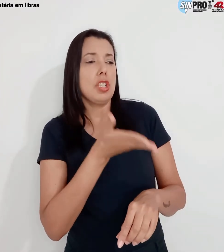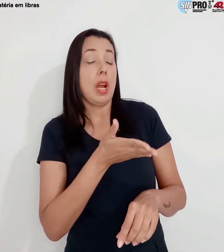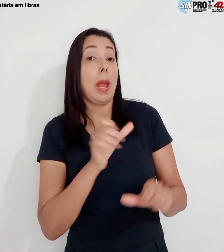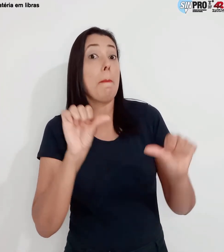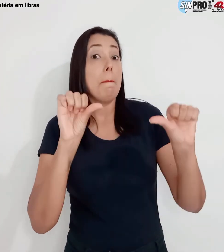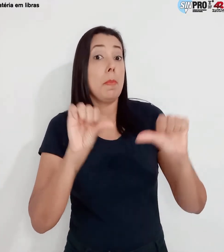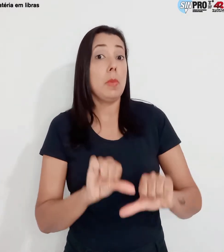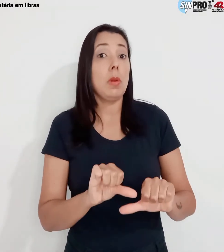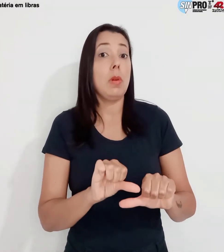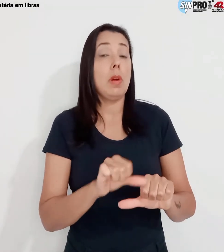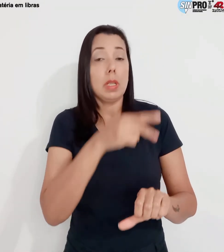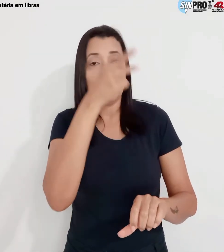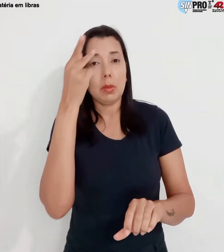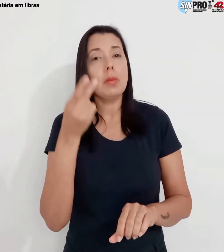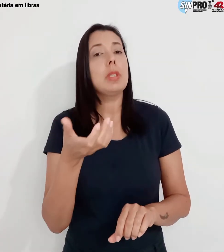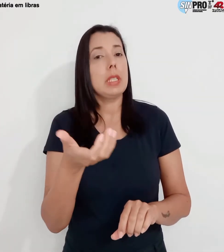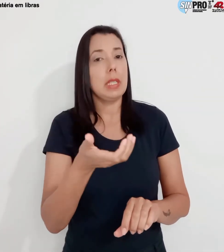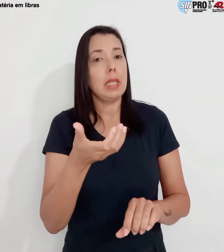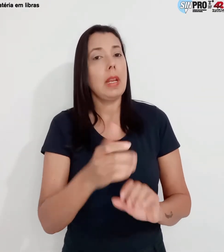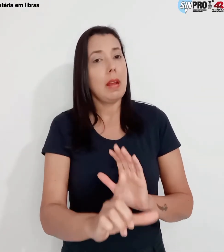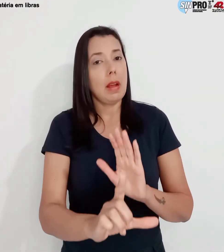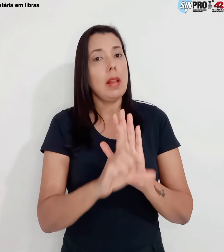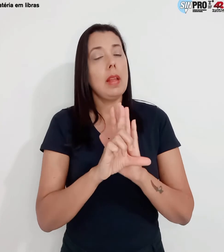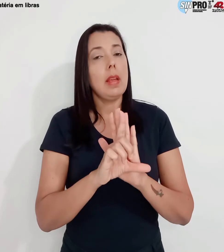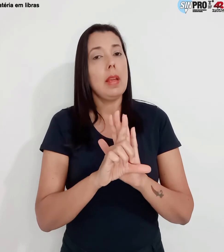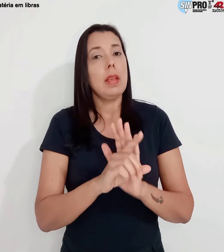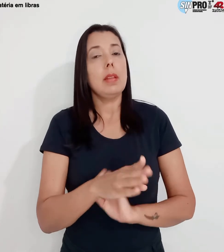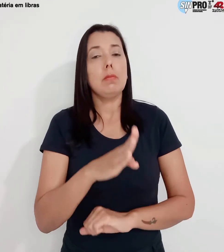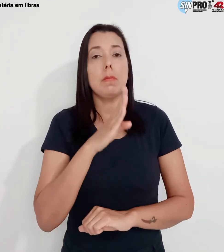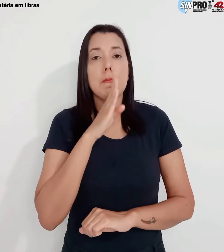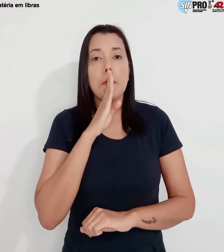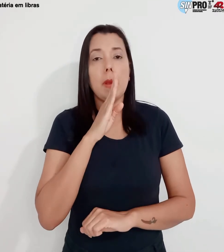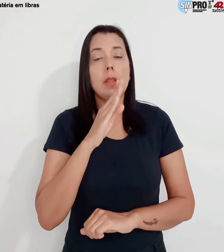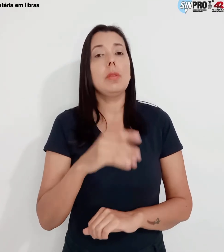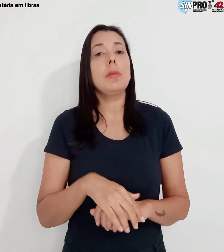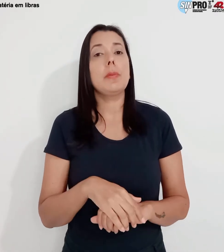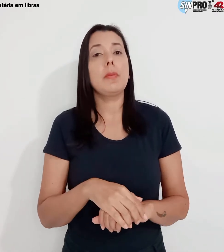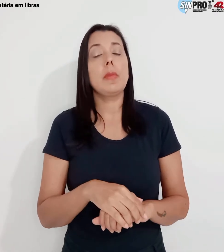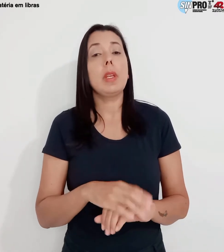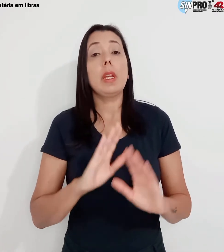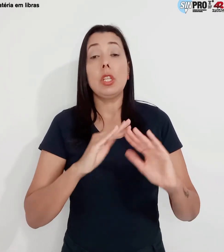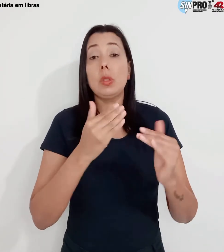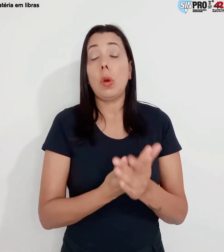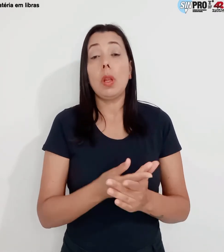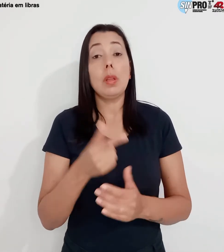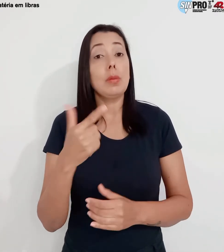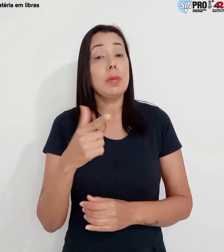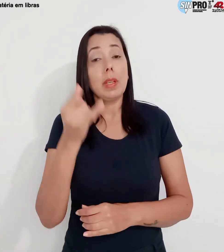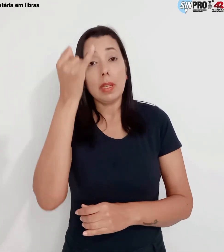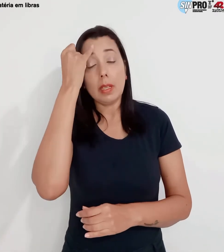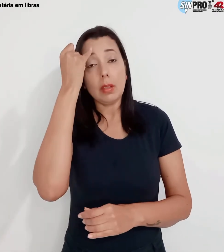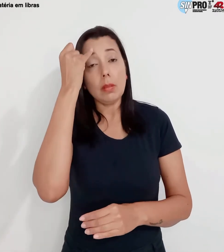ainda pior, os defensores da lei da mordaça, escola sem partido e